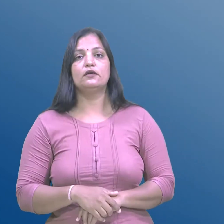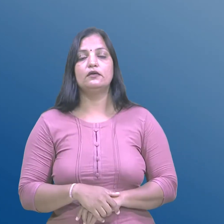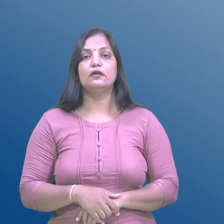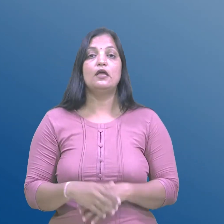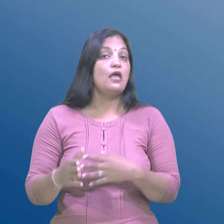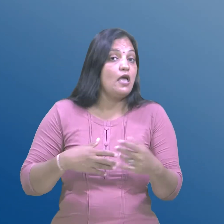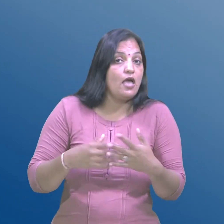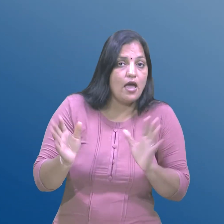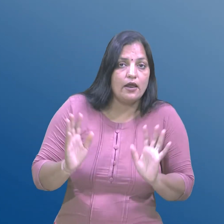કે